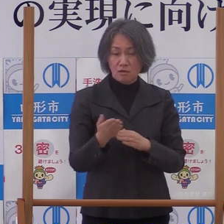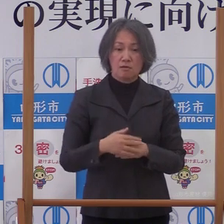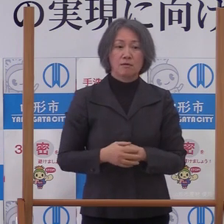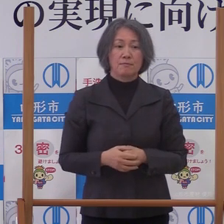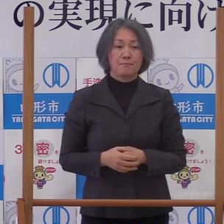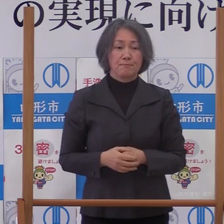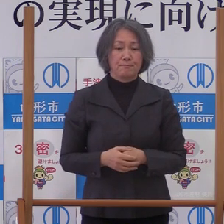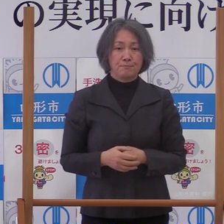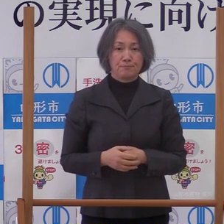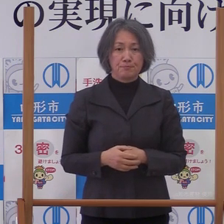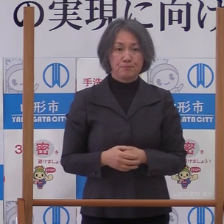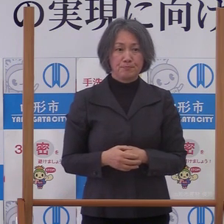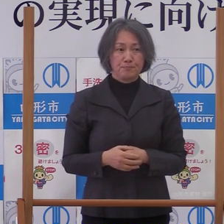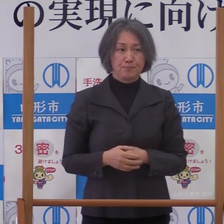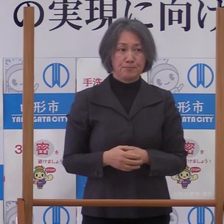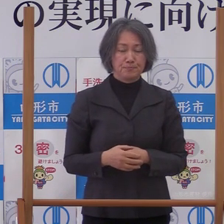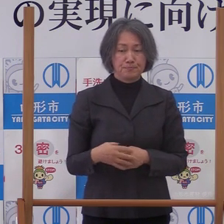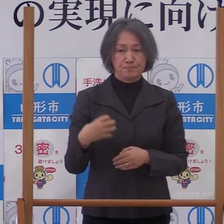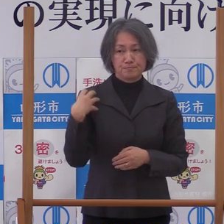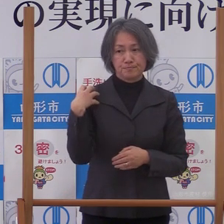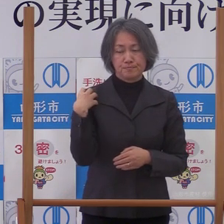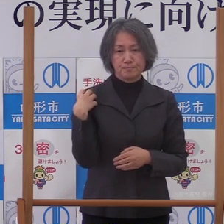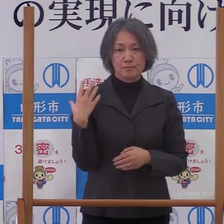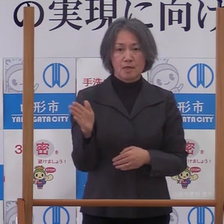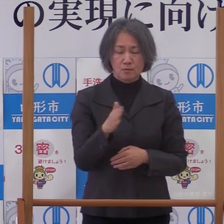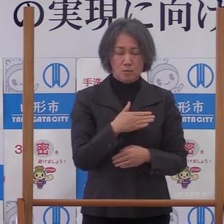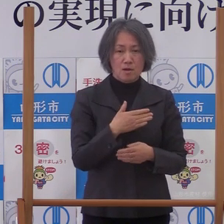はい、じゃあ、観光青年課長。はい、